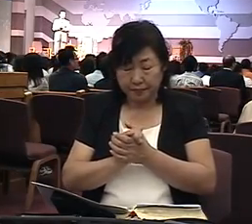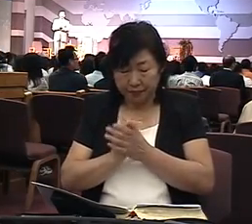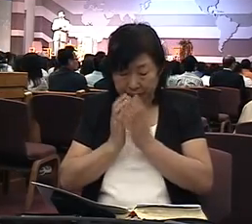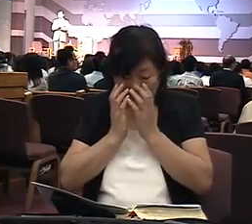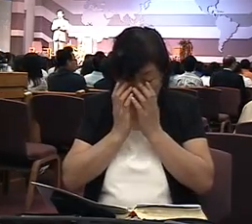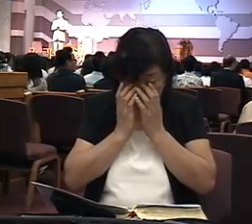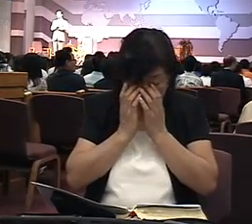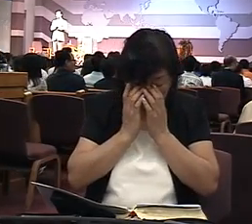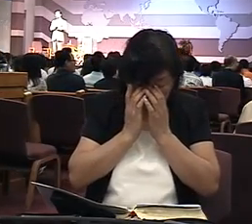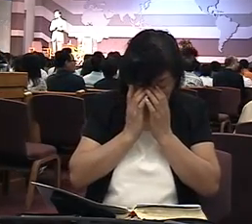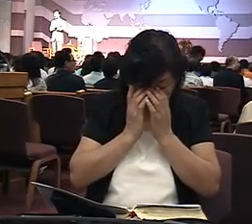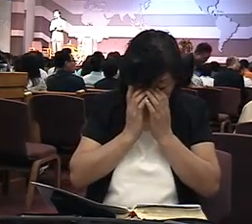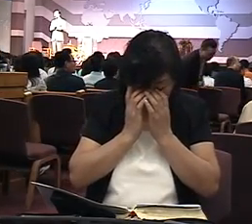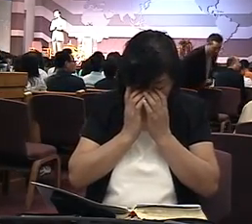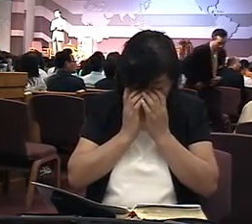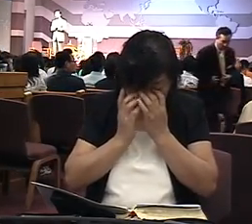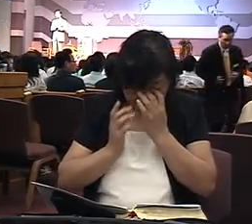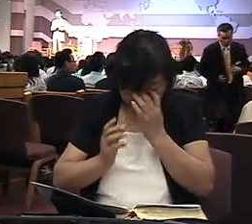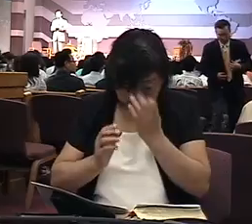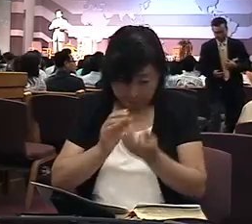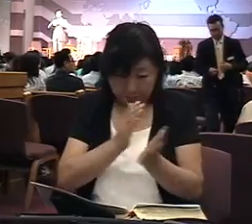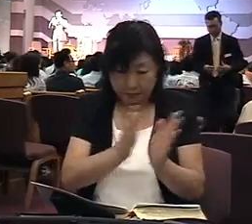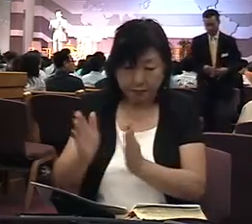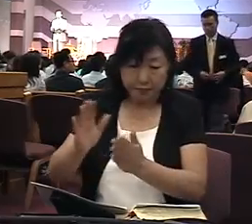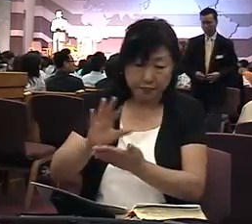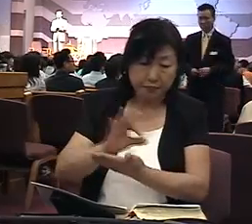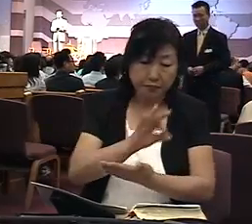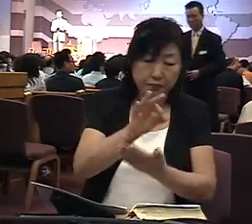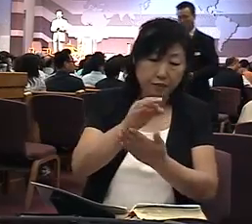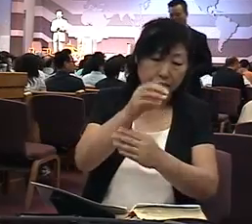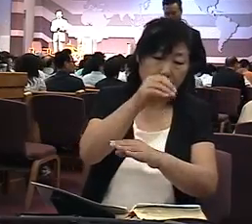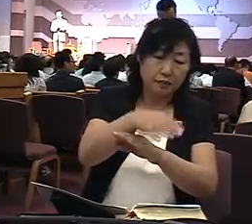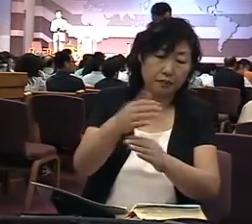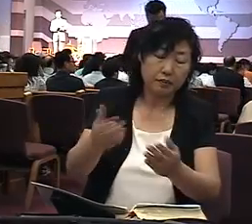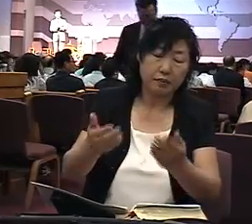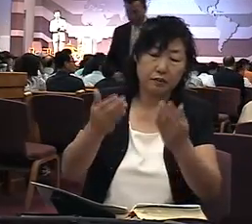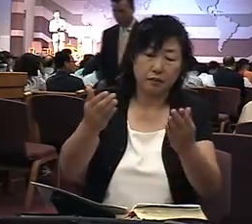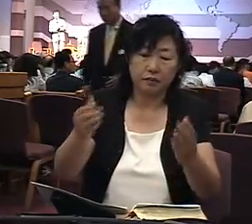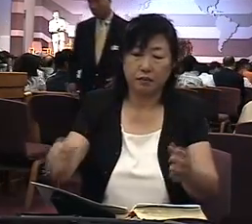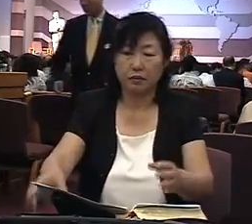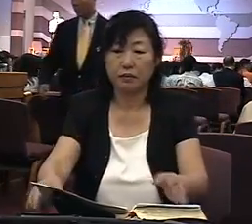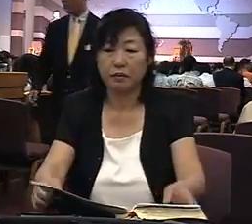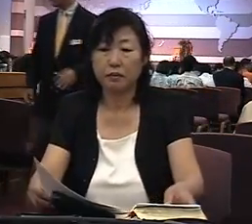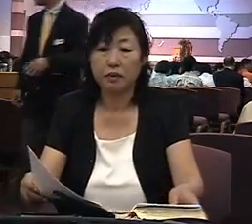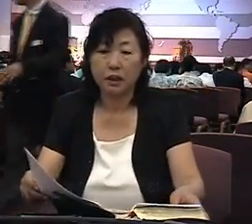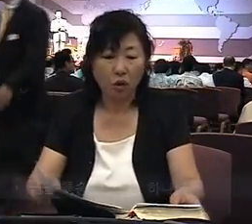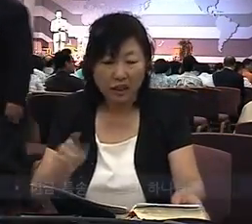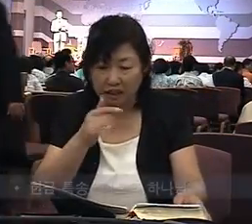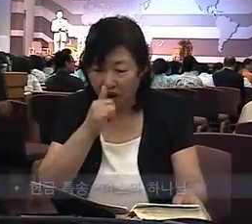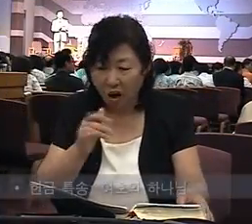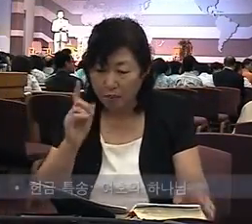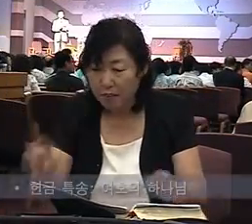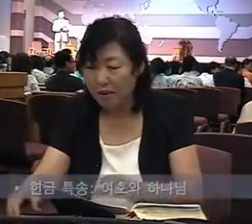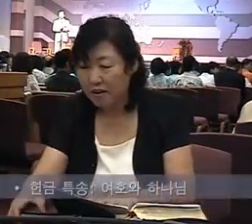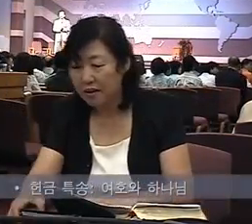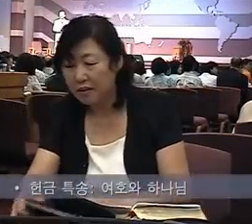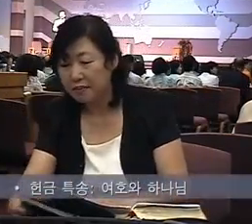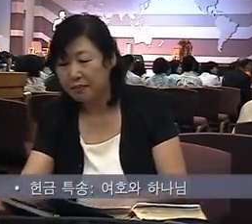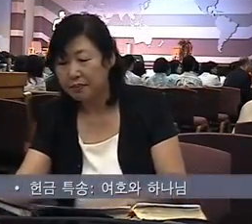우리 계속하여 우리 준비한 헌금을 하나님께 드리며 계속하여 예배 드리겠습니다. 오늘 헌금 선물은